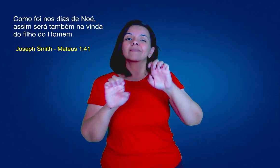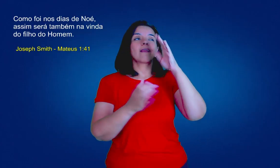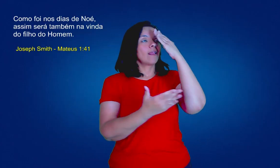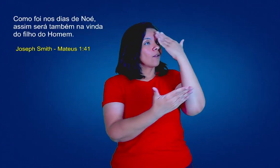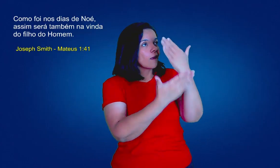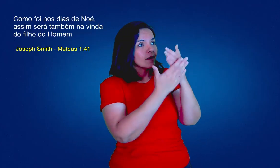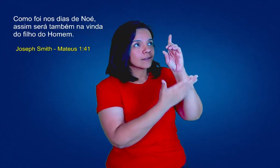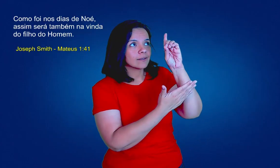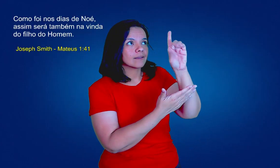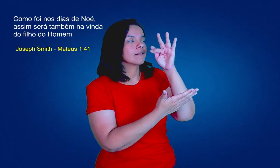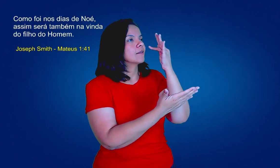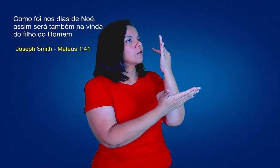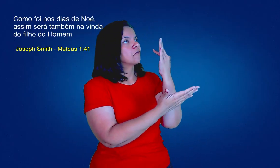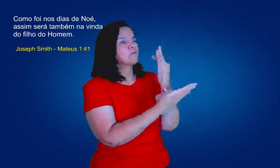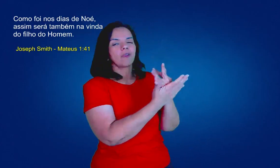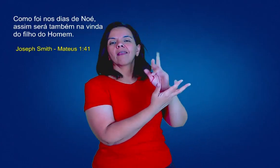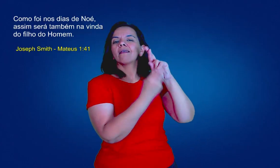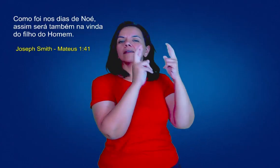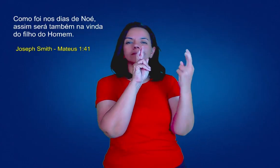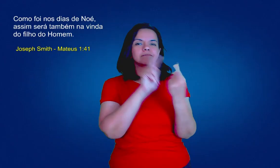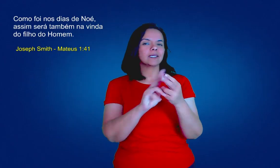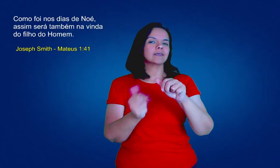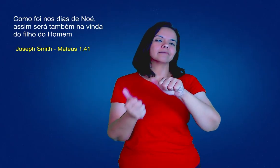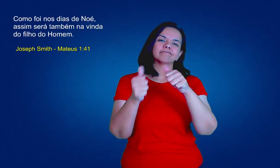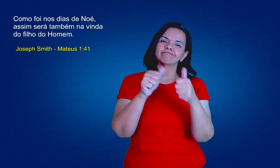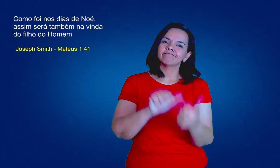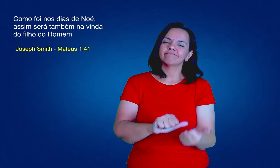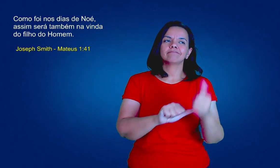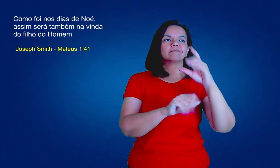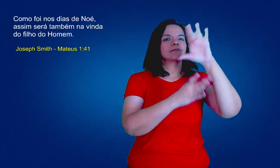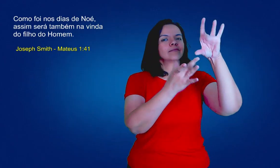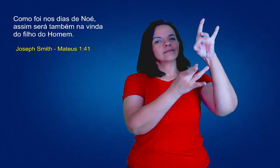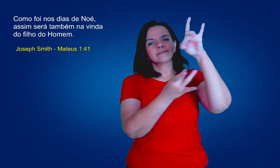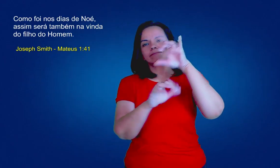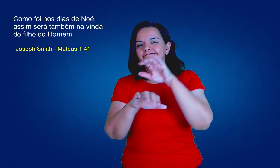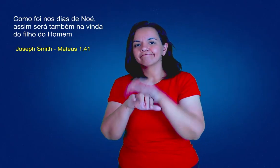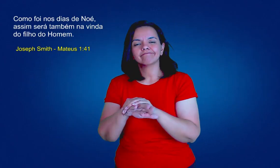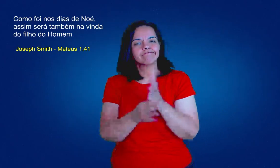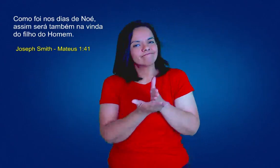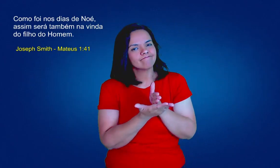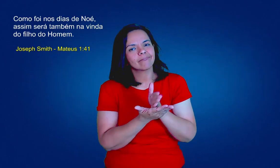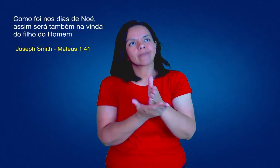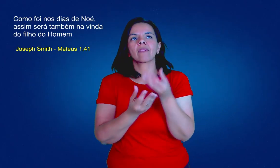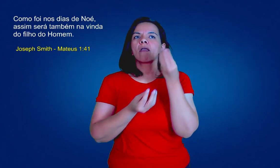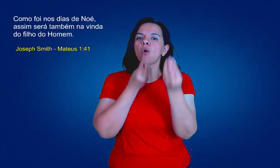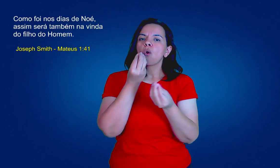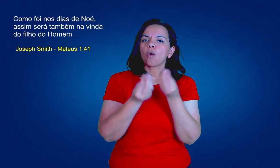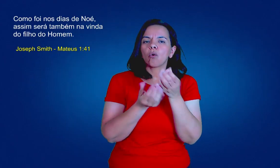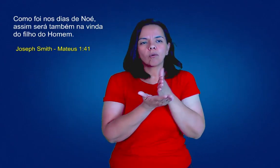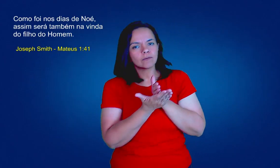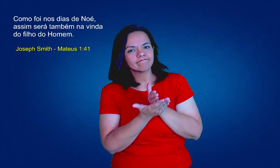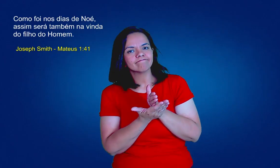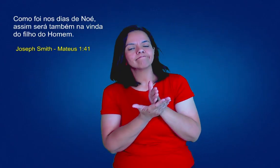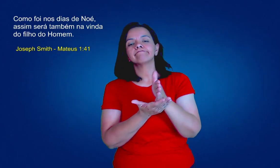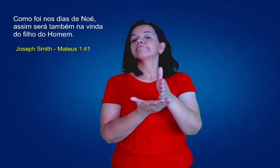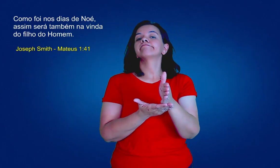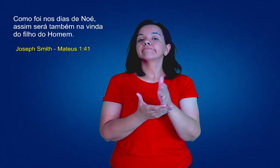mundo, a ensinar o Evangelho sobre Deus, Jesus Cristo, arrependimento,